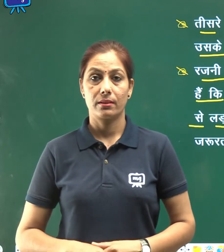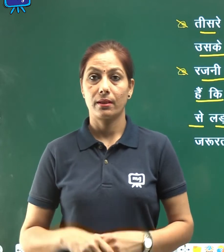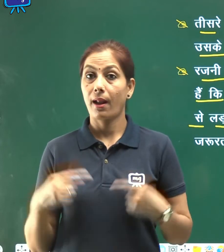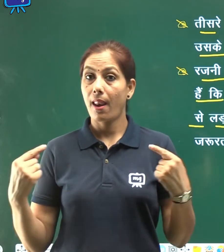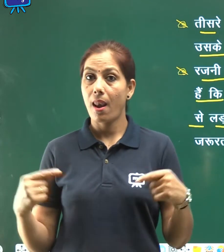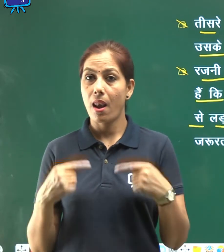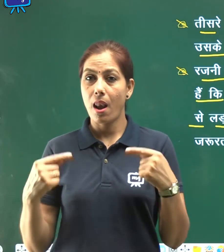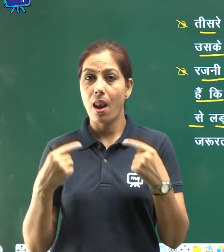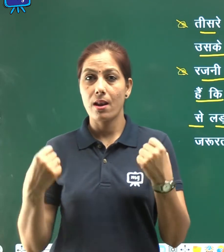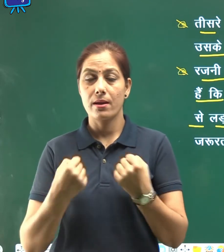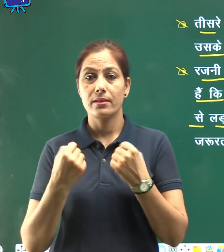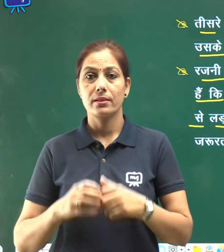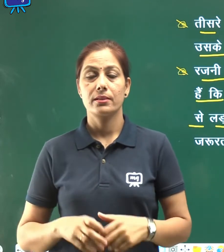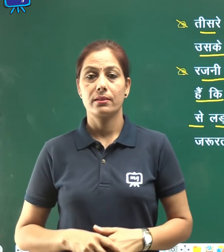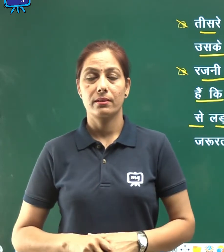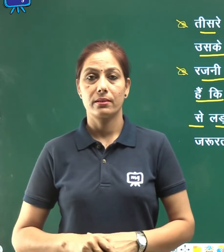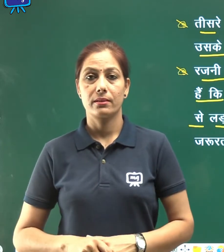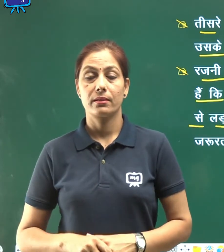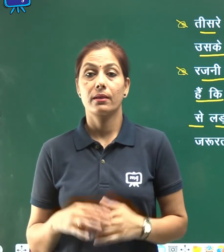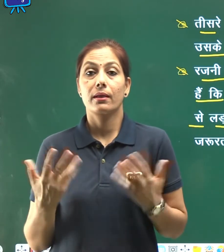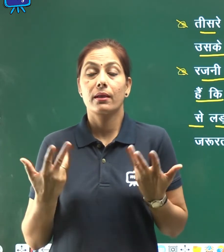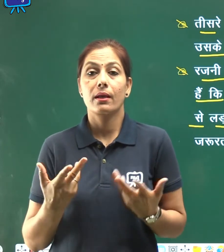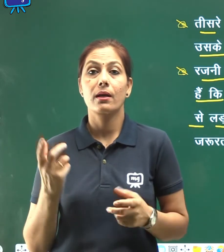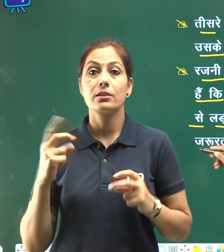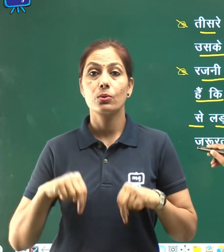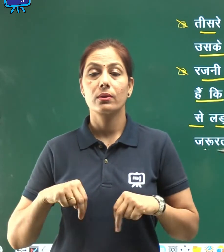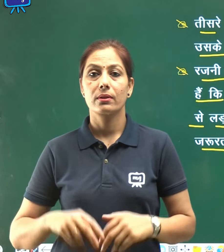लड़ने झगड़ने की क्या जरूरत है,